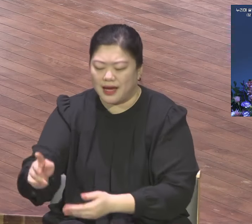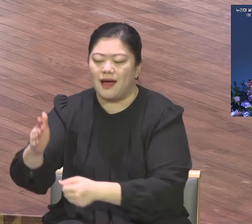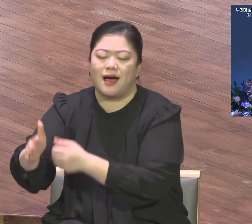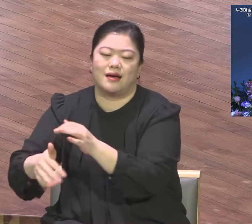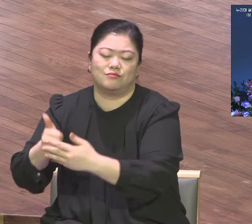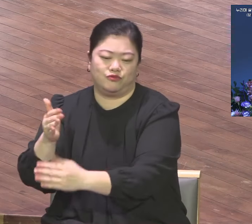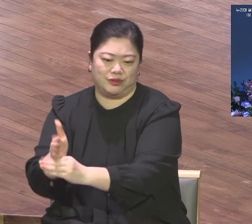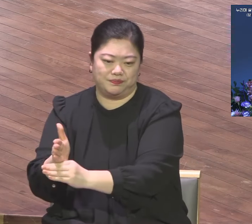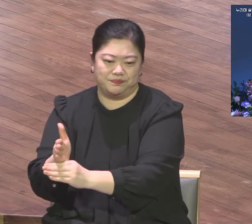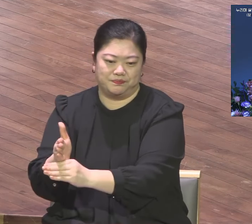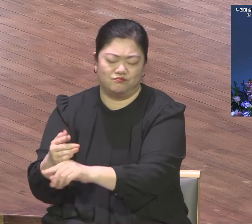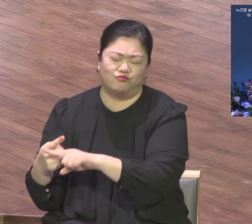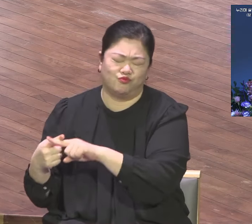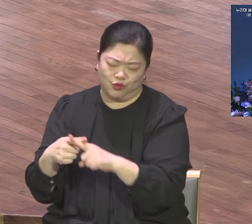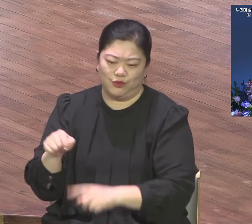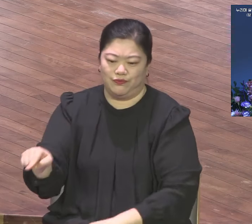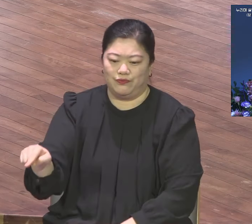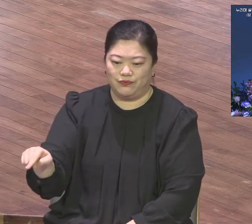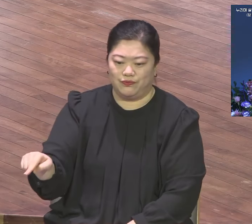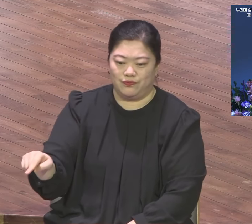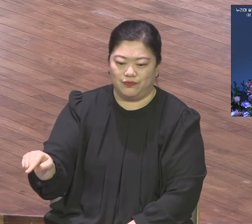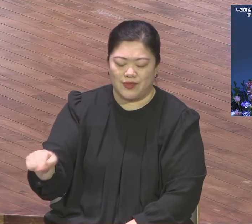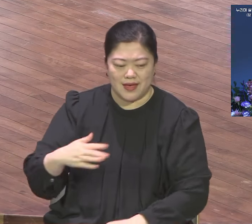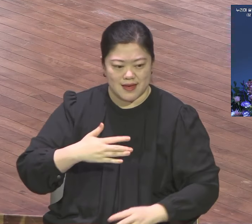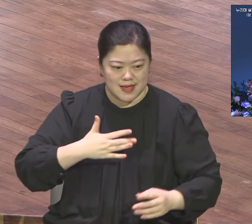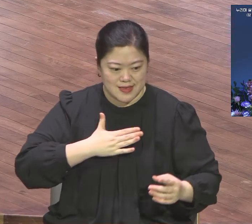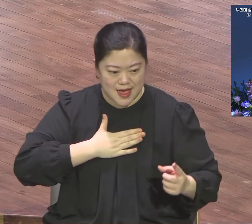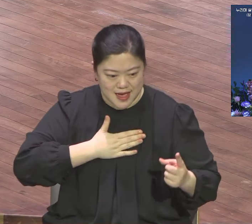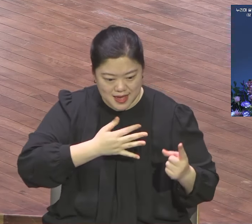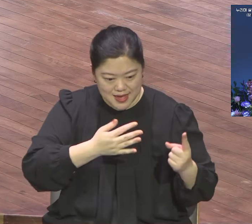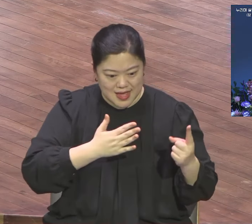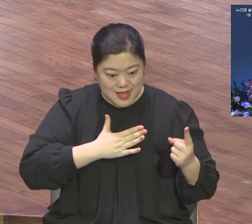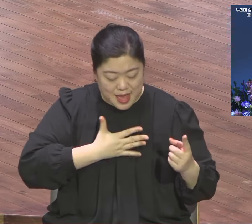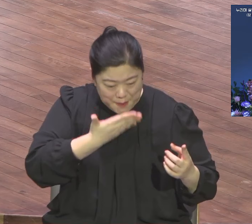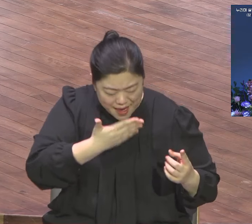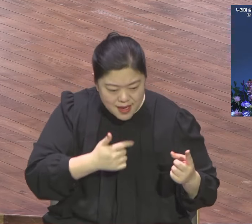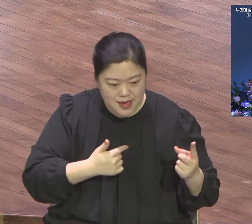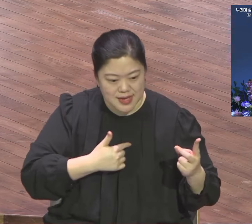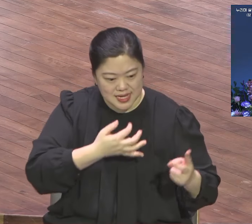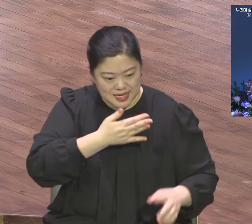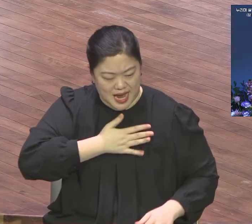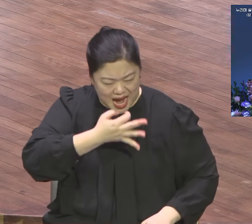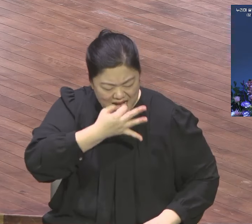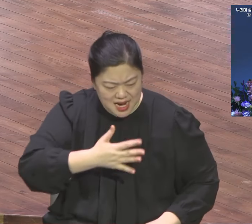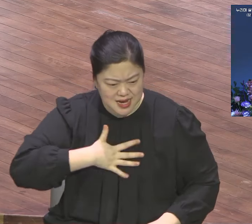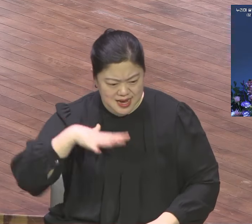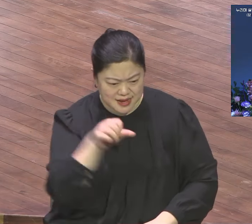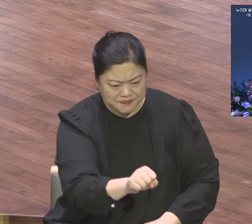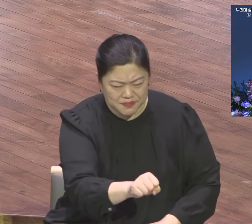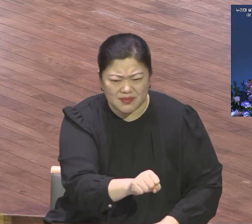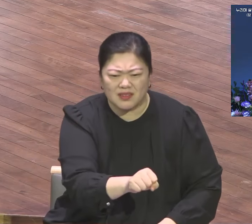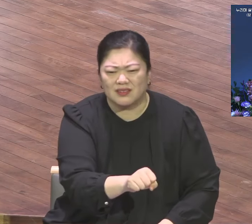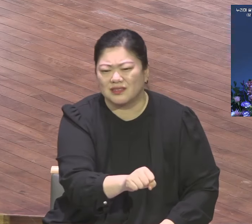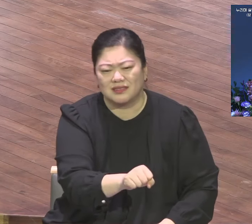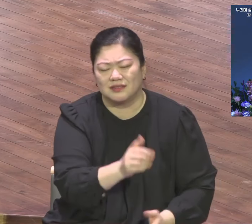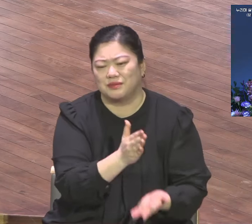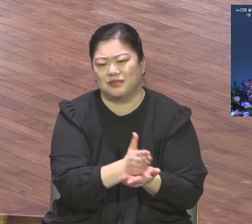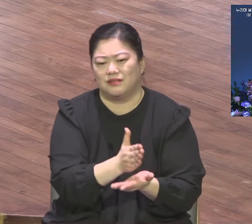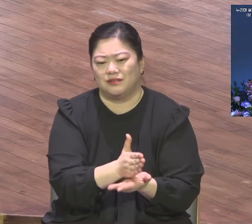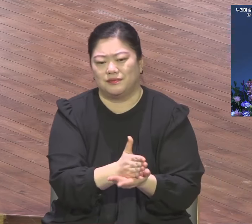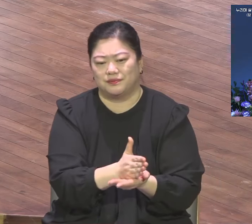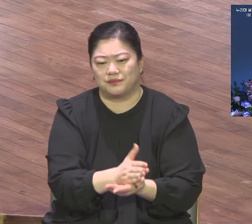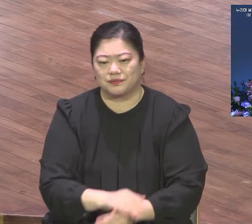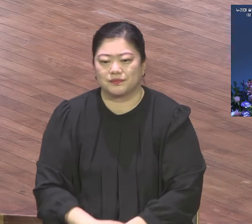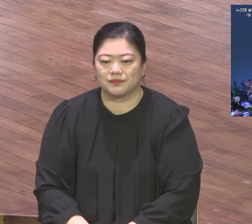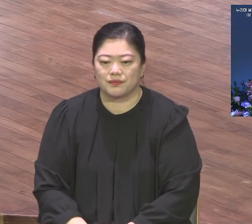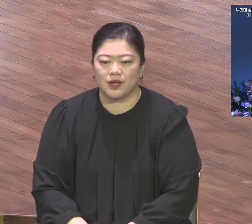거 내 자리 이 창세기 3장에서 사도행전 1장 1절로